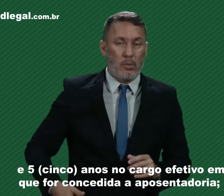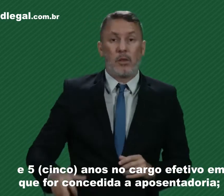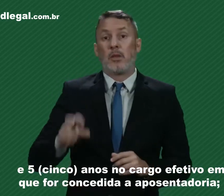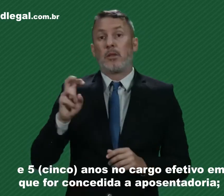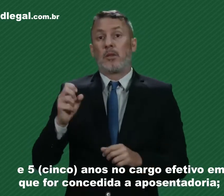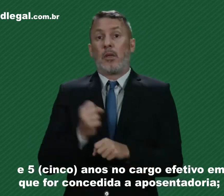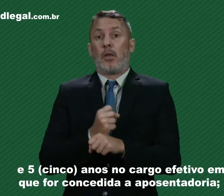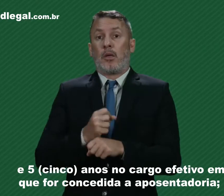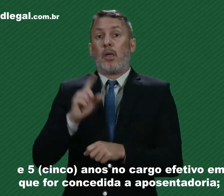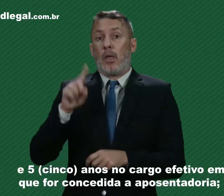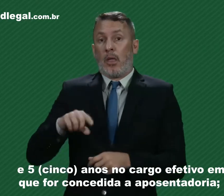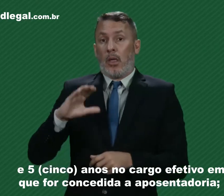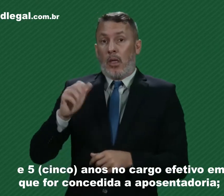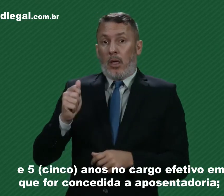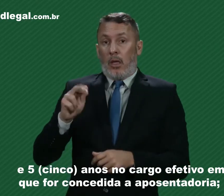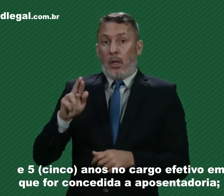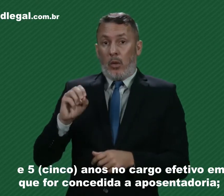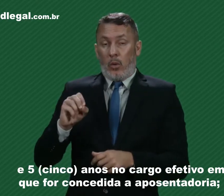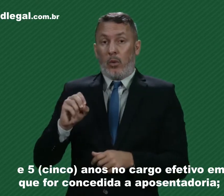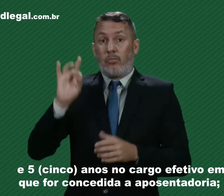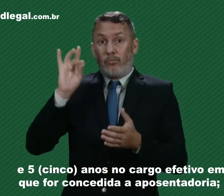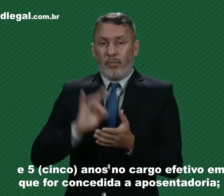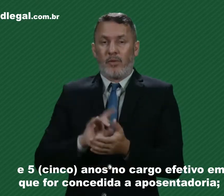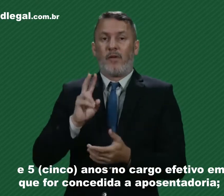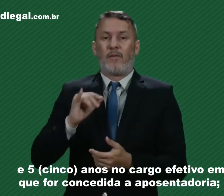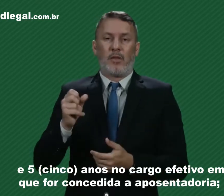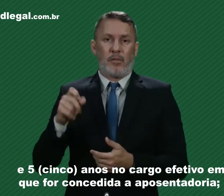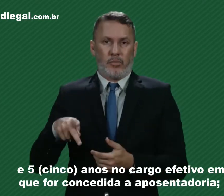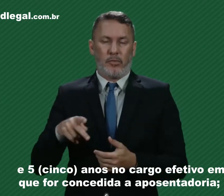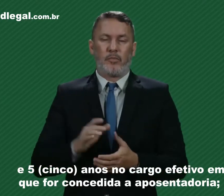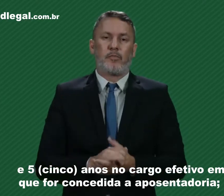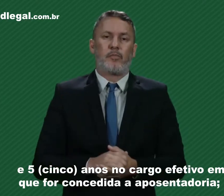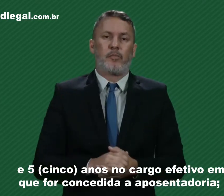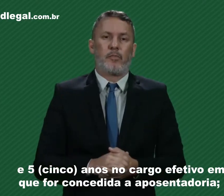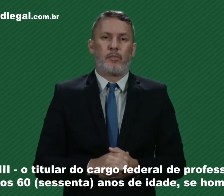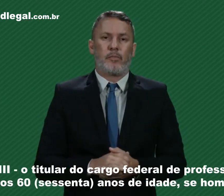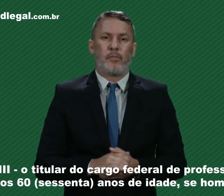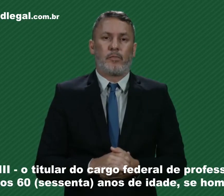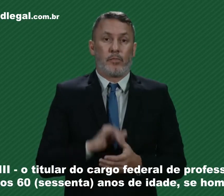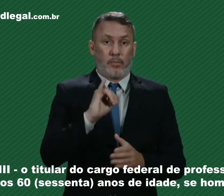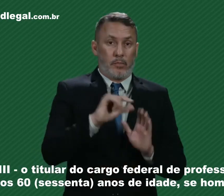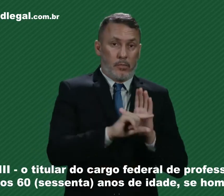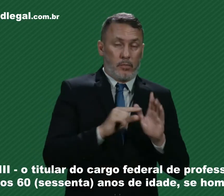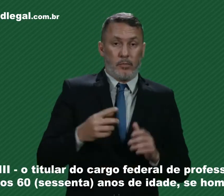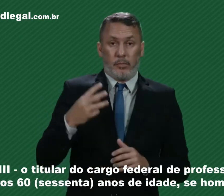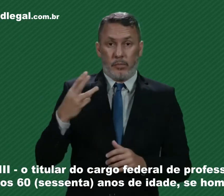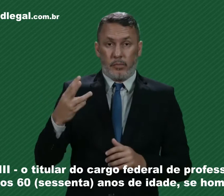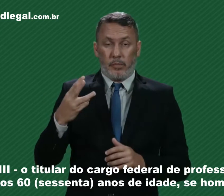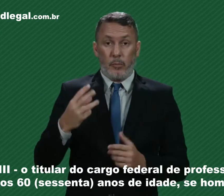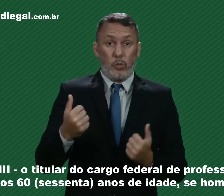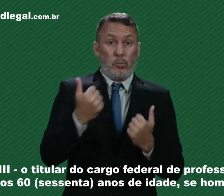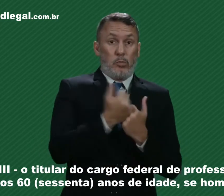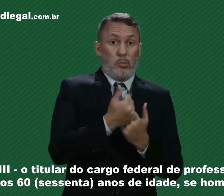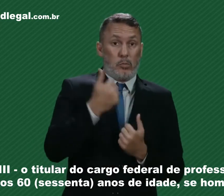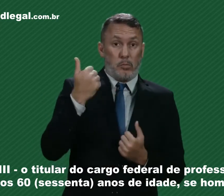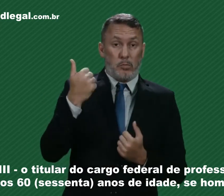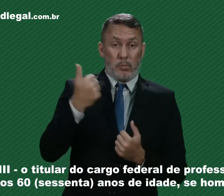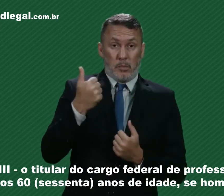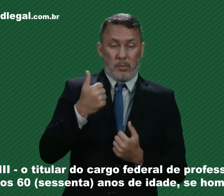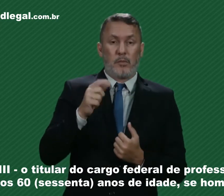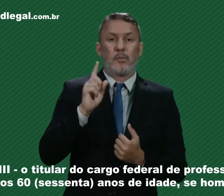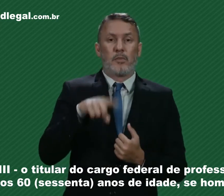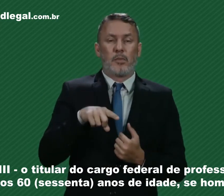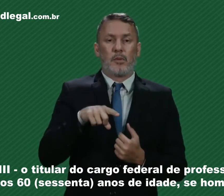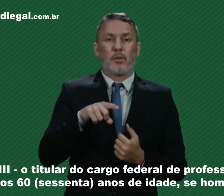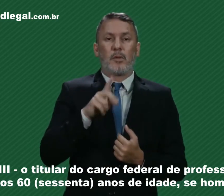e 5 anos no cargo efetivo em que for concedida a aposentadoria. Inciso 3. O titular do cargo